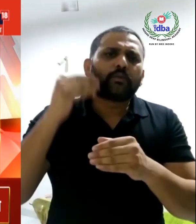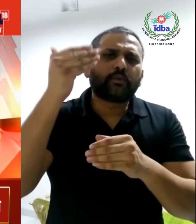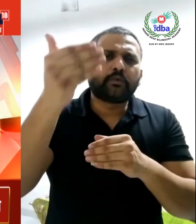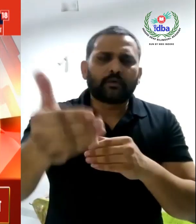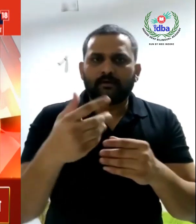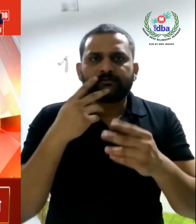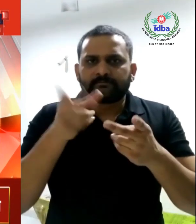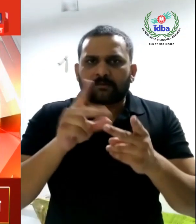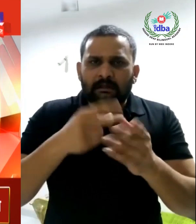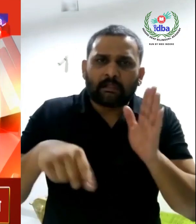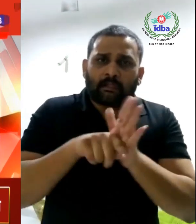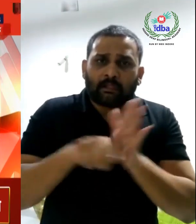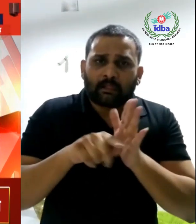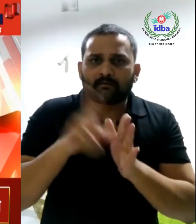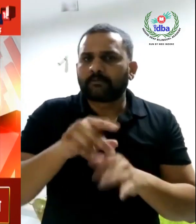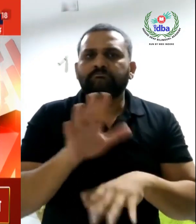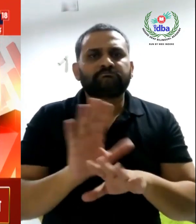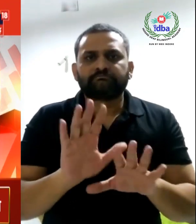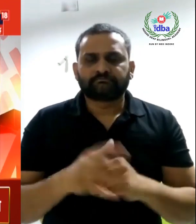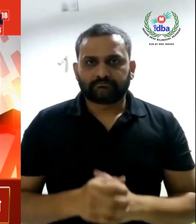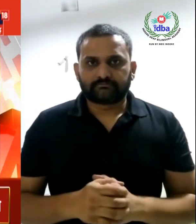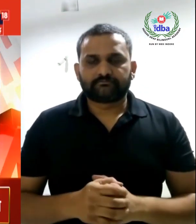रिन्यूअल कराने की जरूरत नहीं होगी।